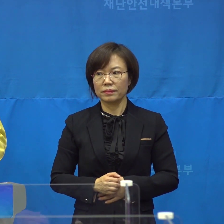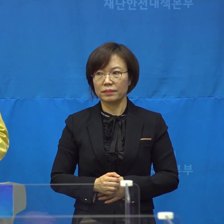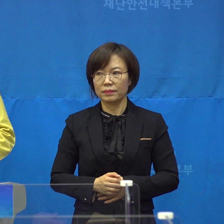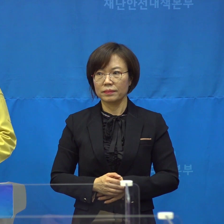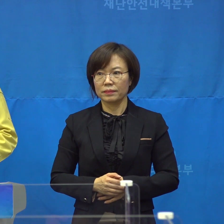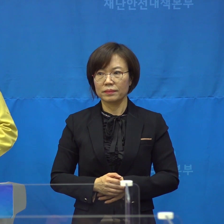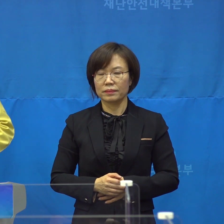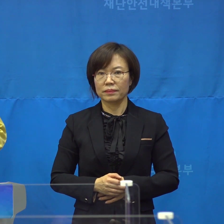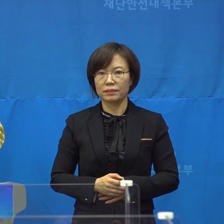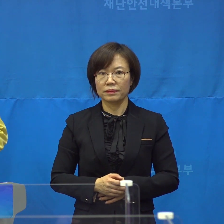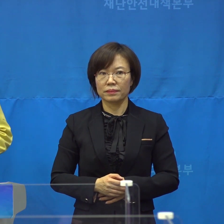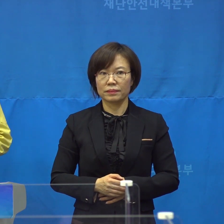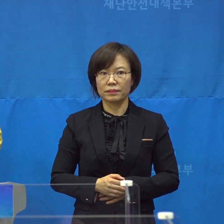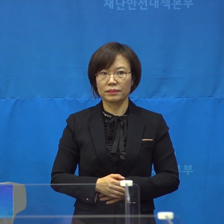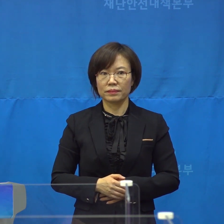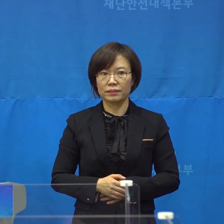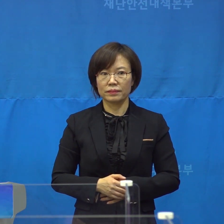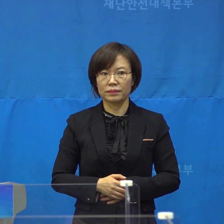예, 주하랑 기자님.